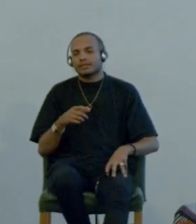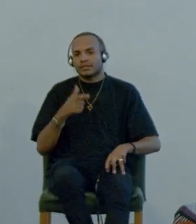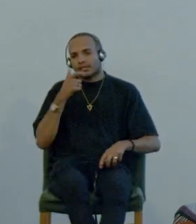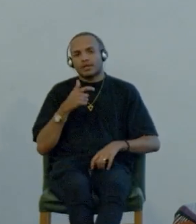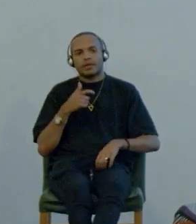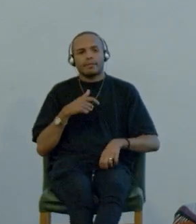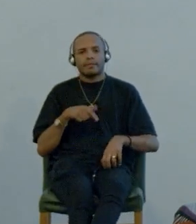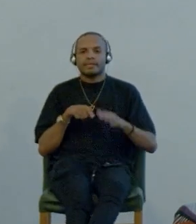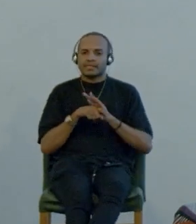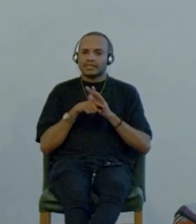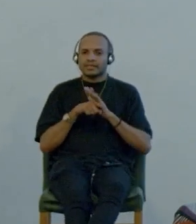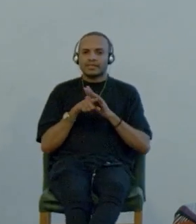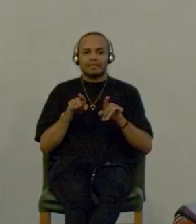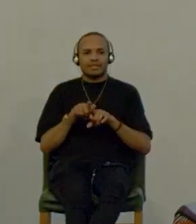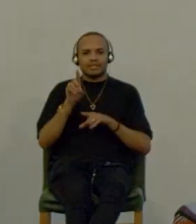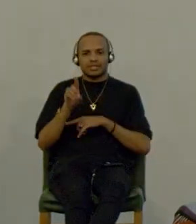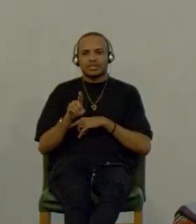scène. Et